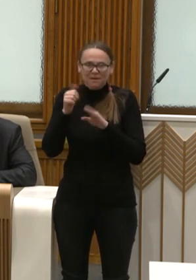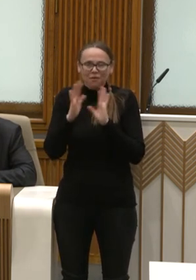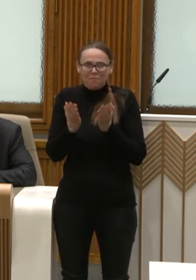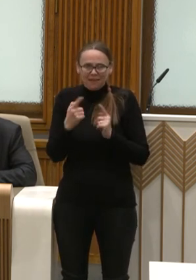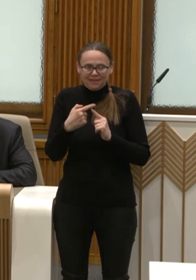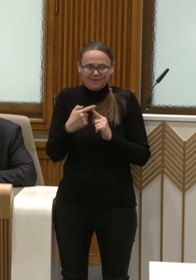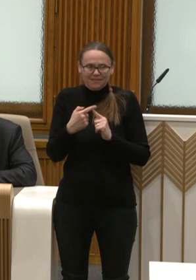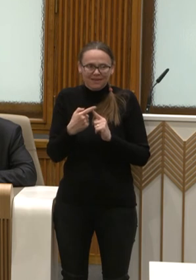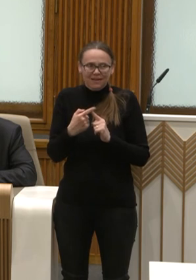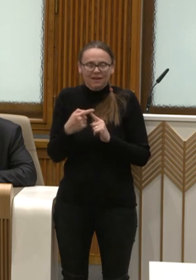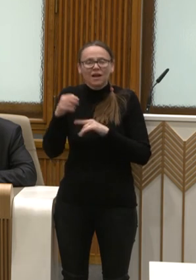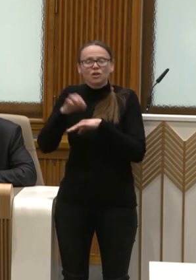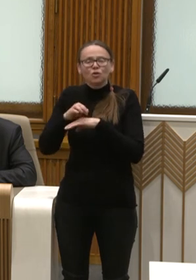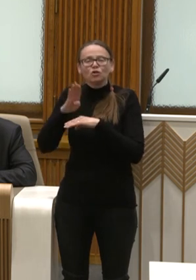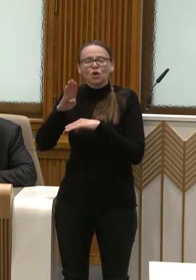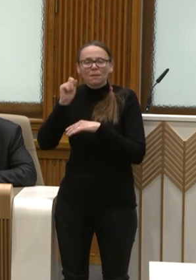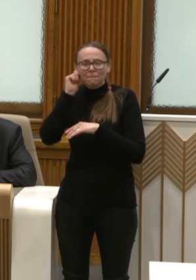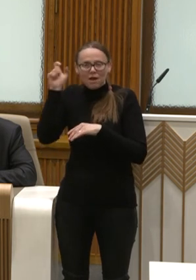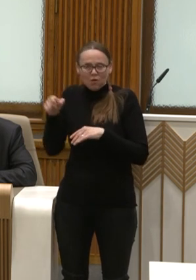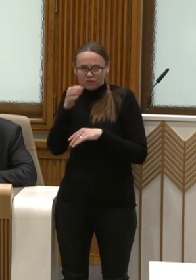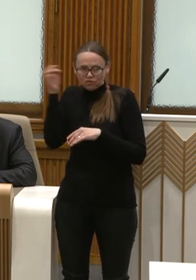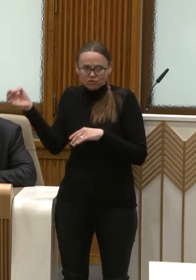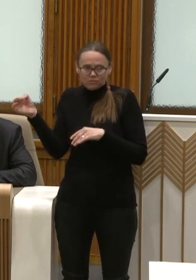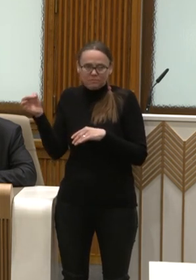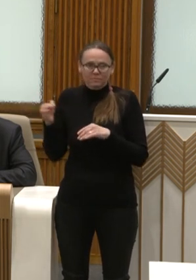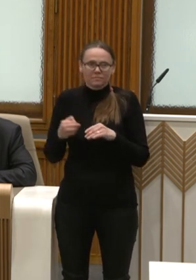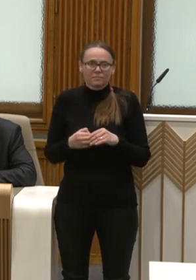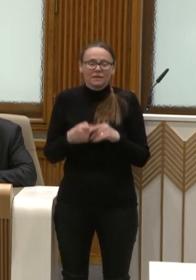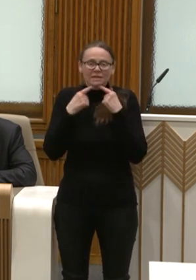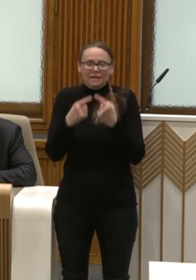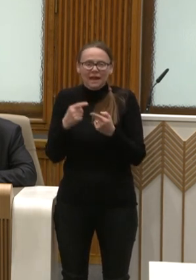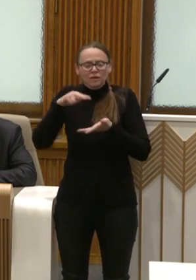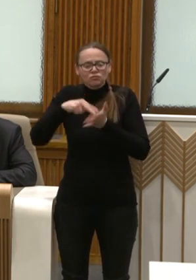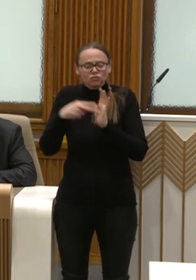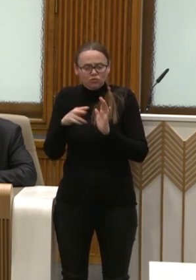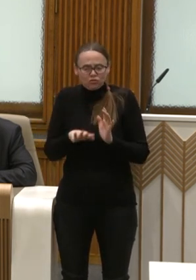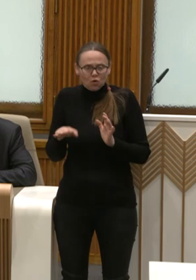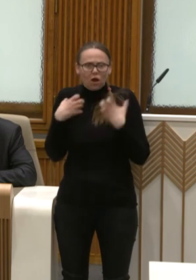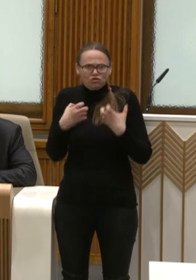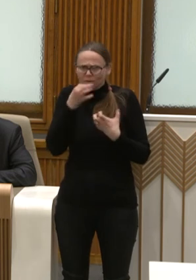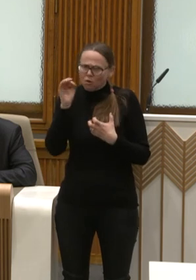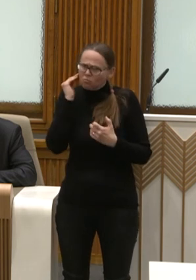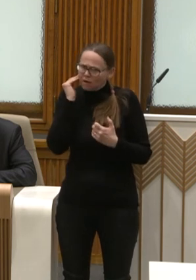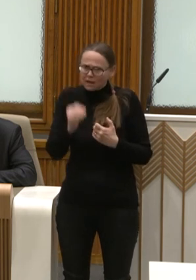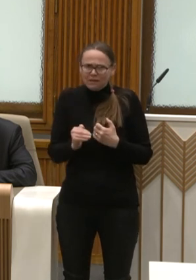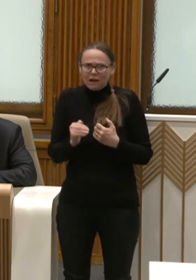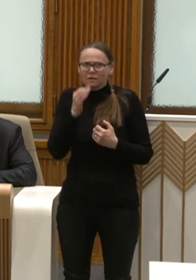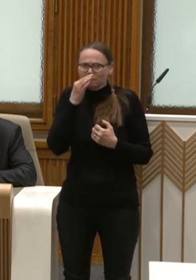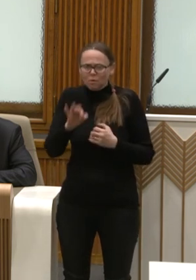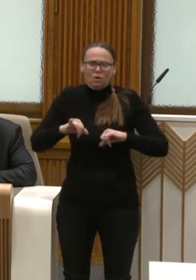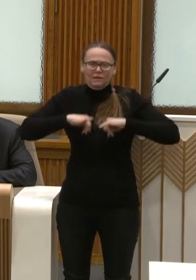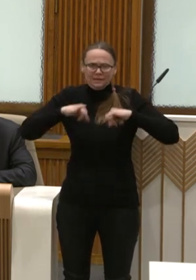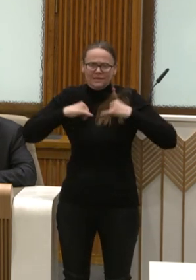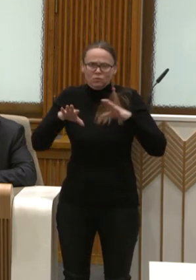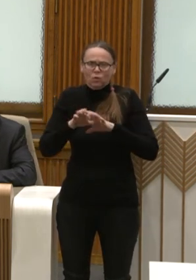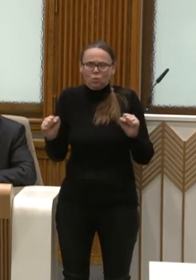Za doktor Bejović, torej, dejali ste, da si stroka želi bolj radikalnih, bolj